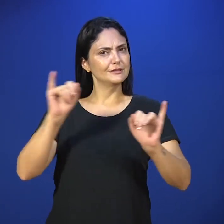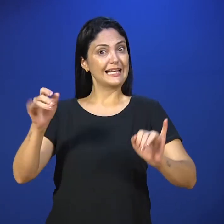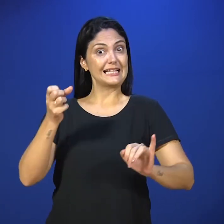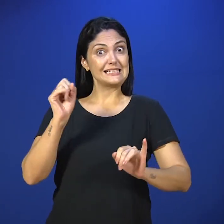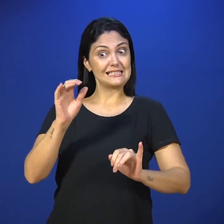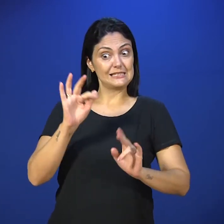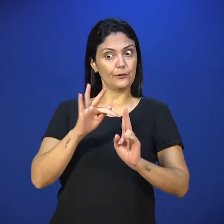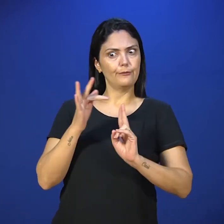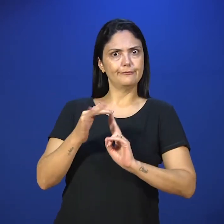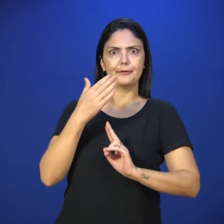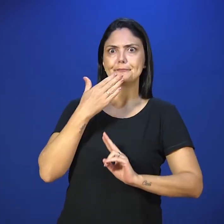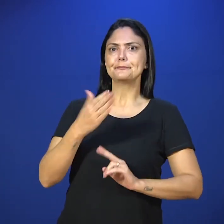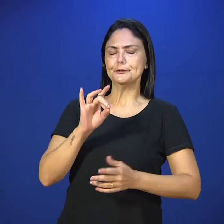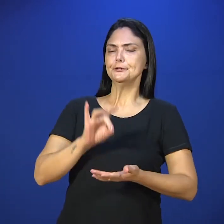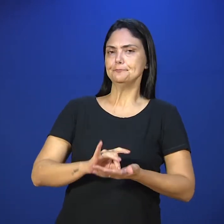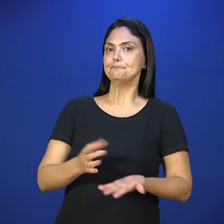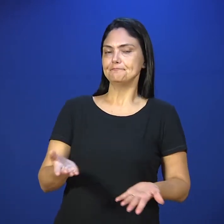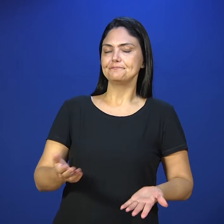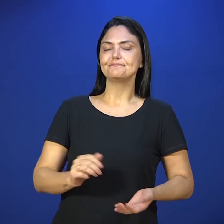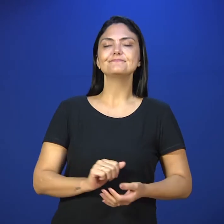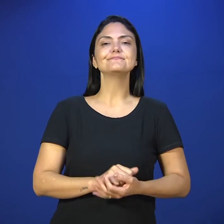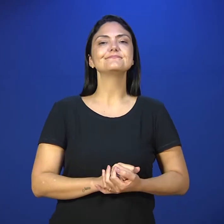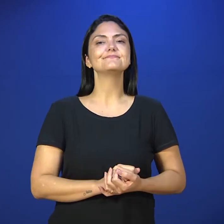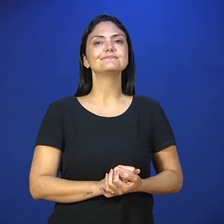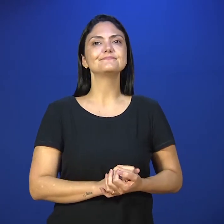seja exigida oficialmente.